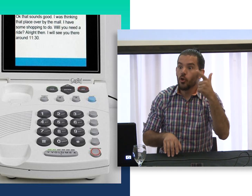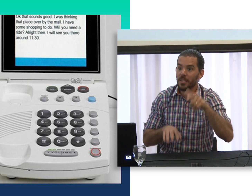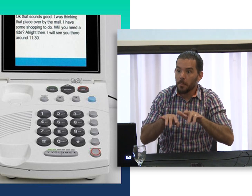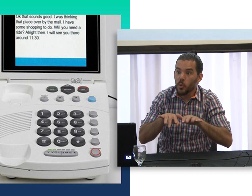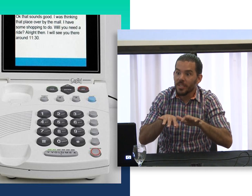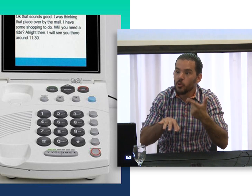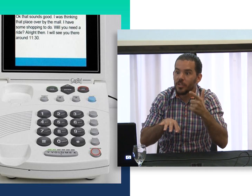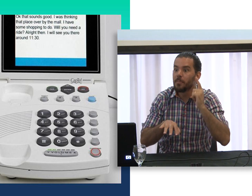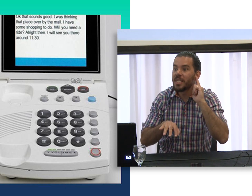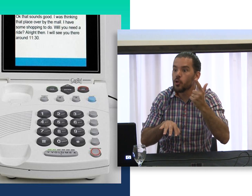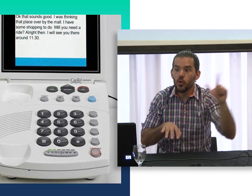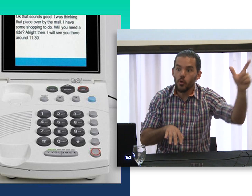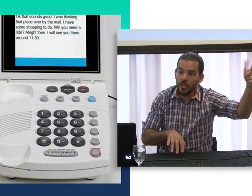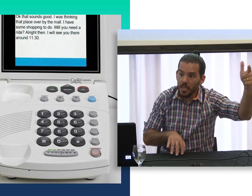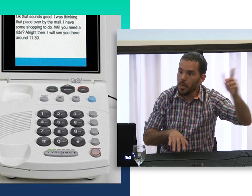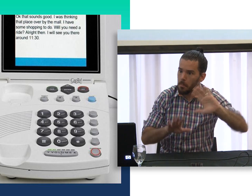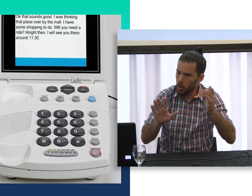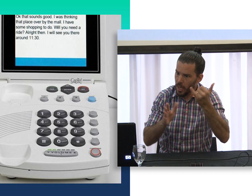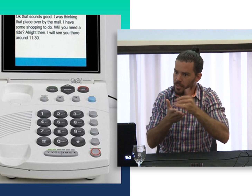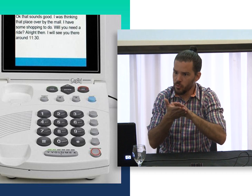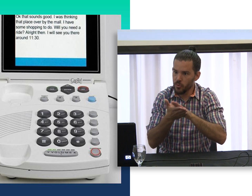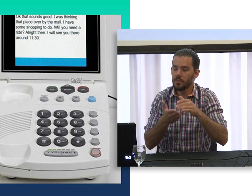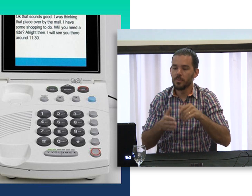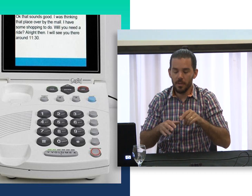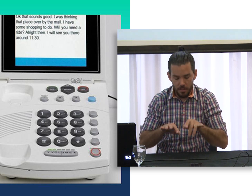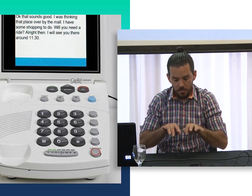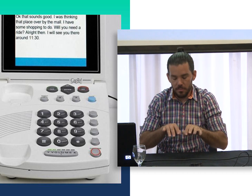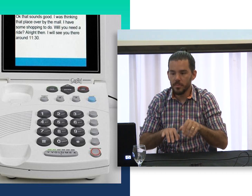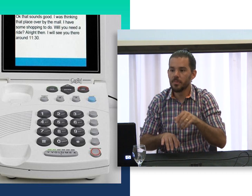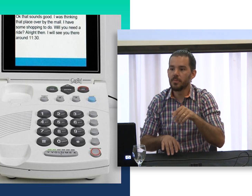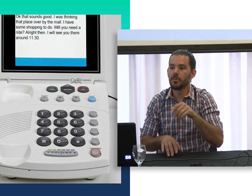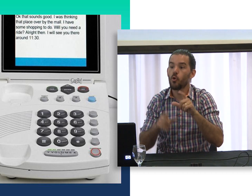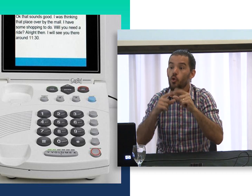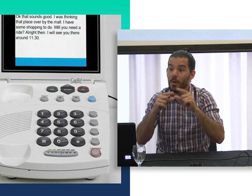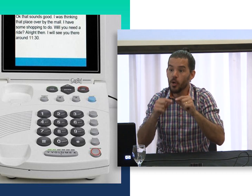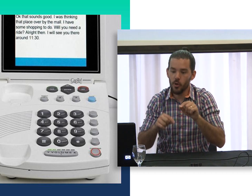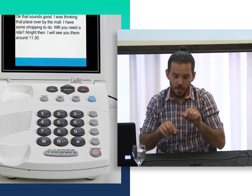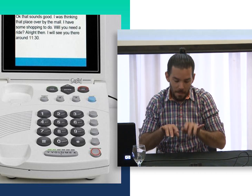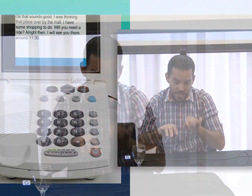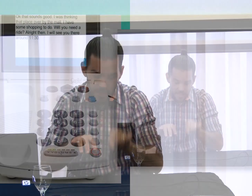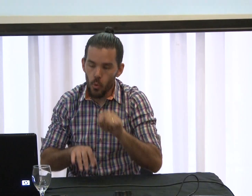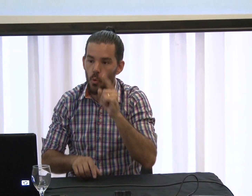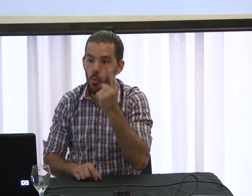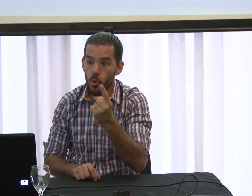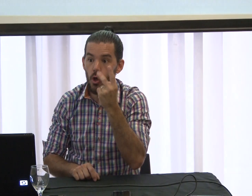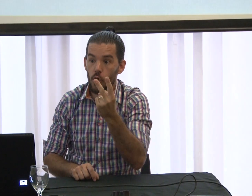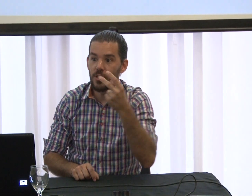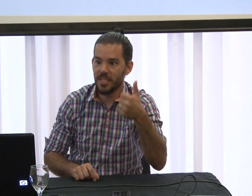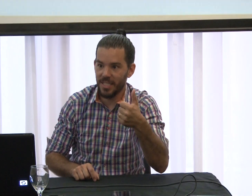una persona que no tenía este equipo, no tenía este teléfono para sordo, había una solución. Marcábamos un número